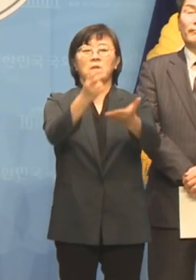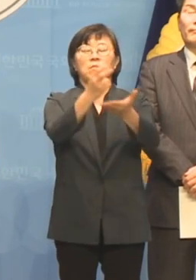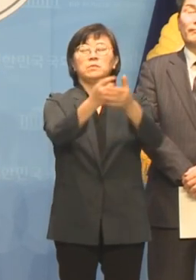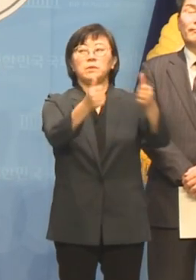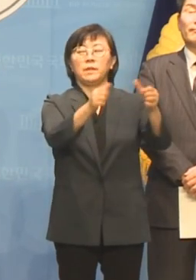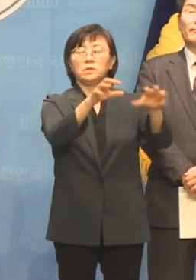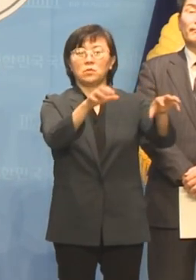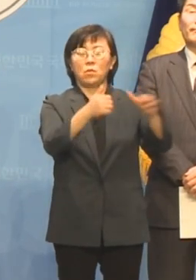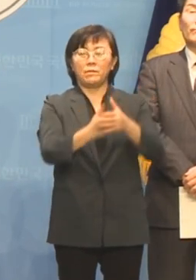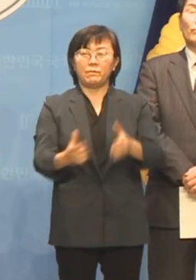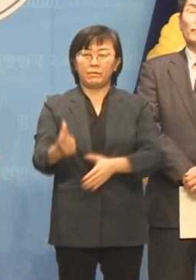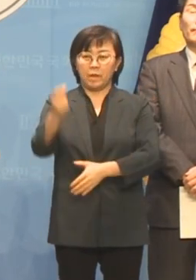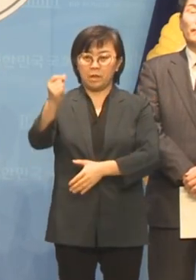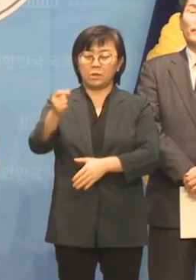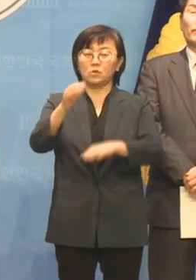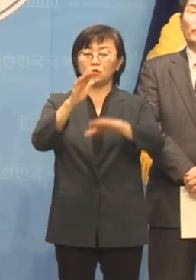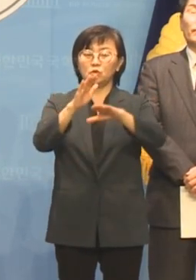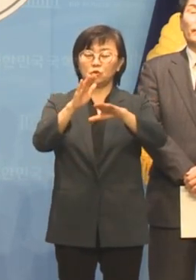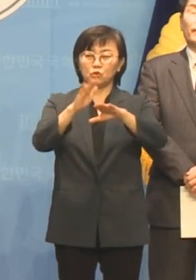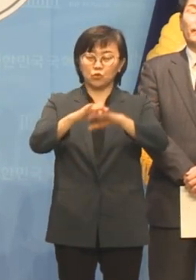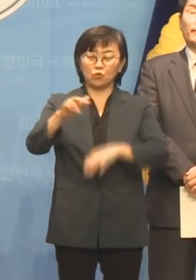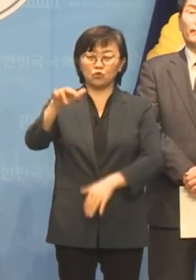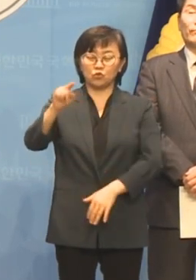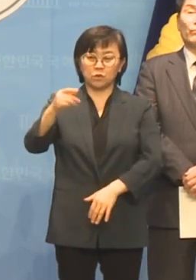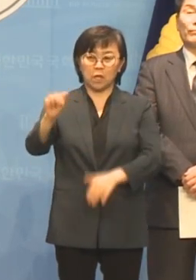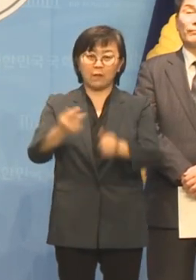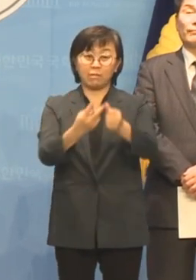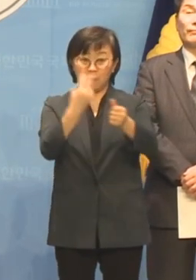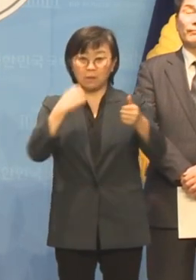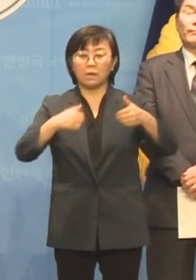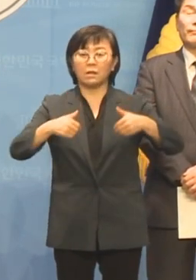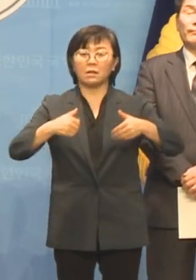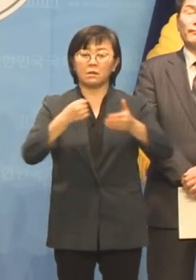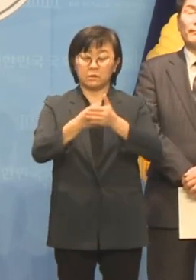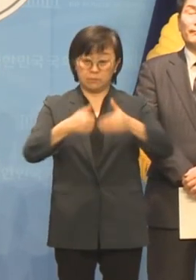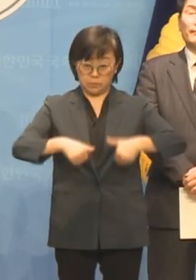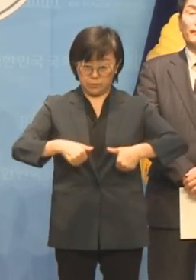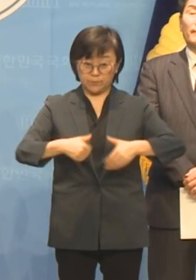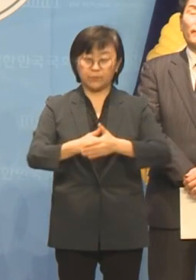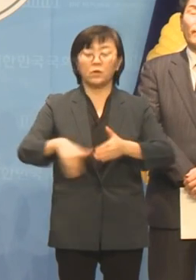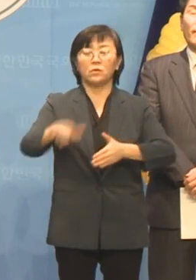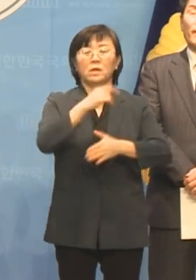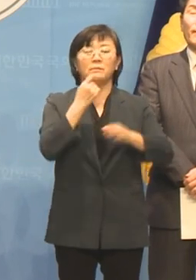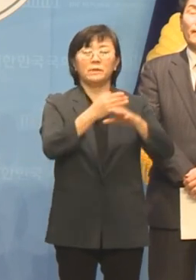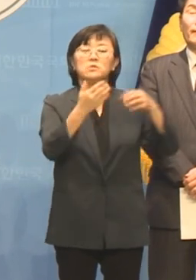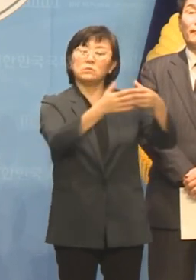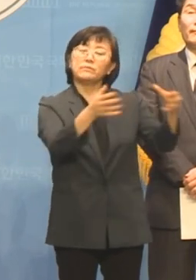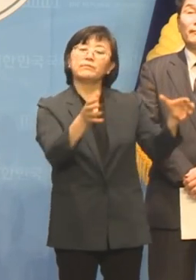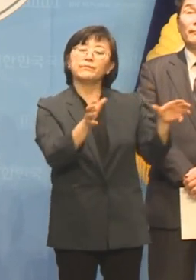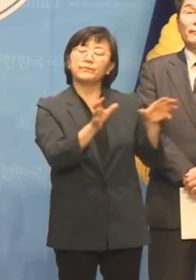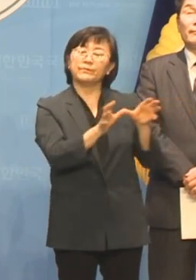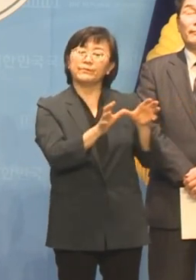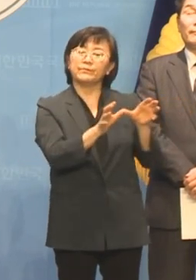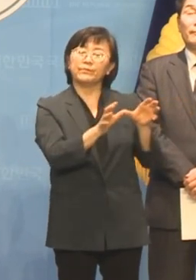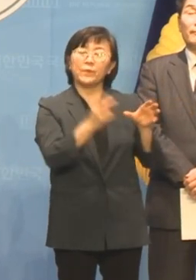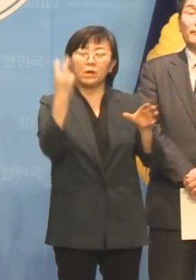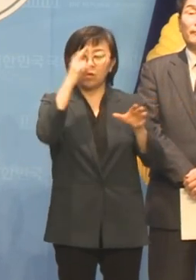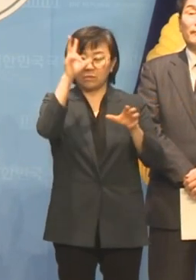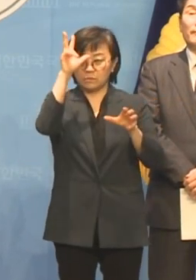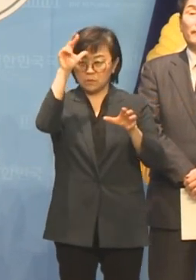헌법재판소는 신속히 손준성에 대한 탄핵을 결정해야 합니다. 우리 더불어민주당